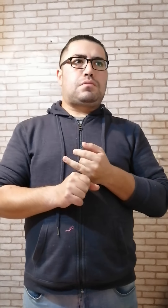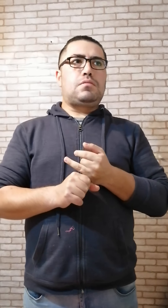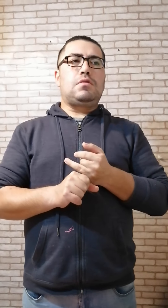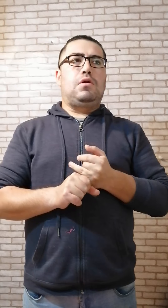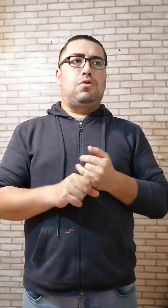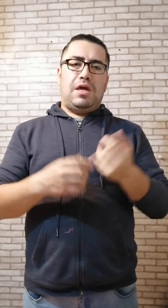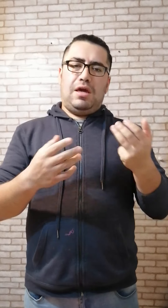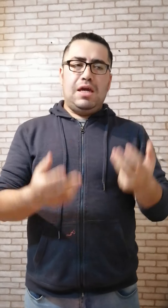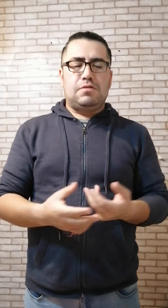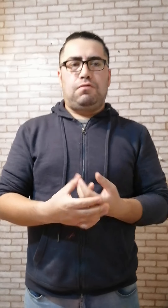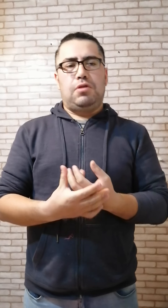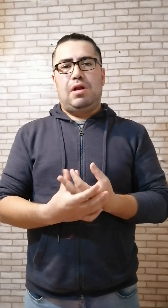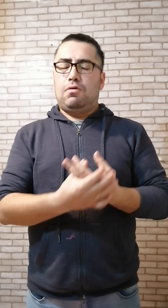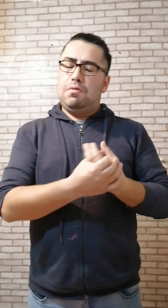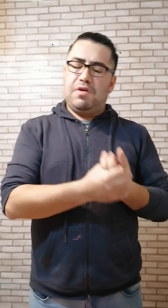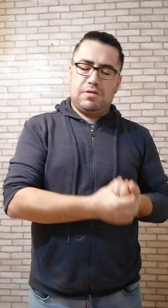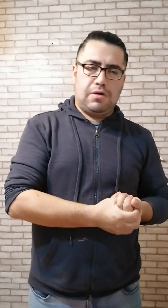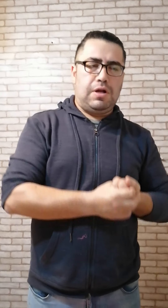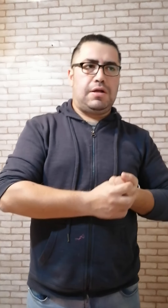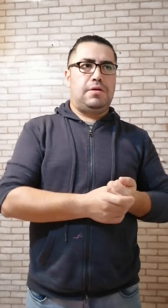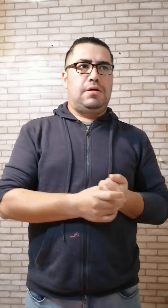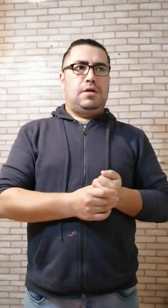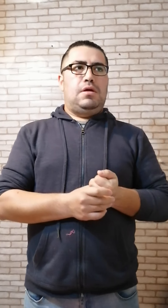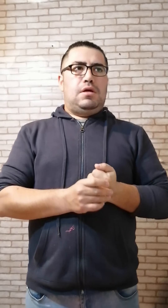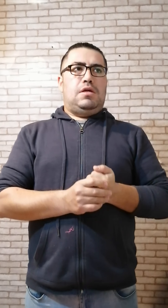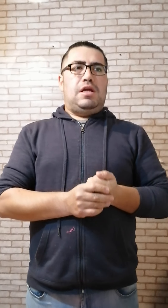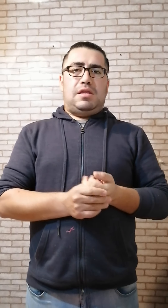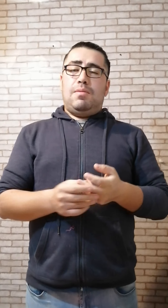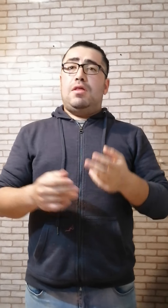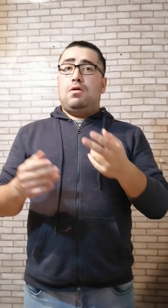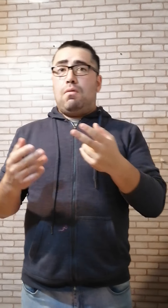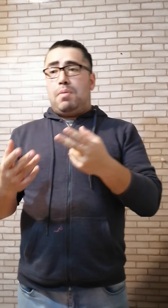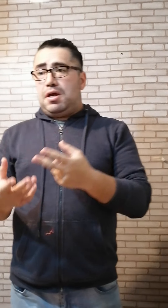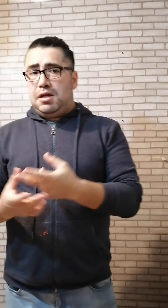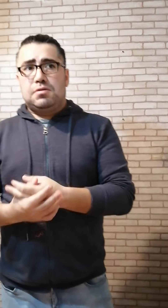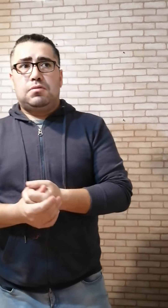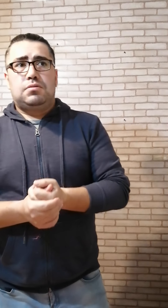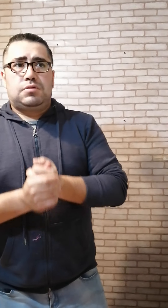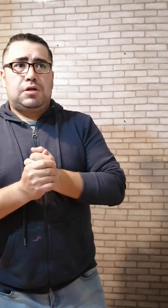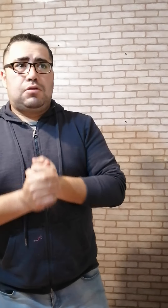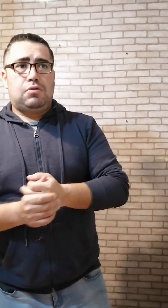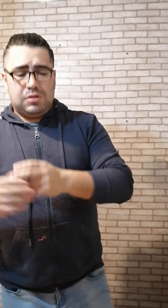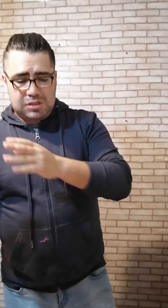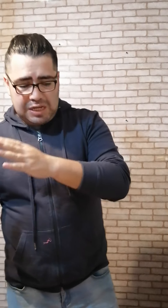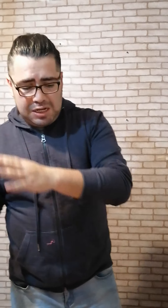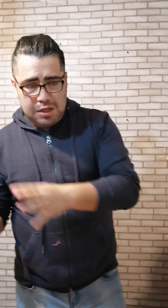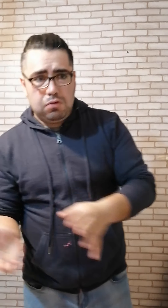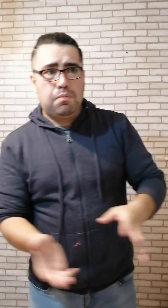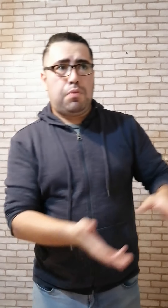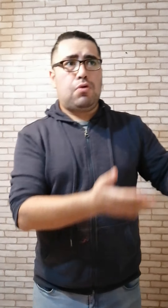lo que es bueno la convivencia escolar y el tema del compañerismo cierto saliendo un poco